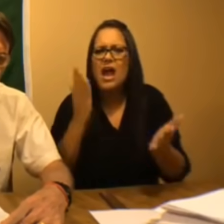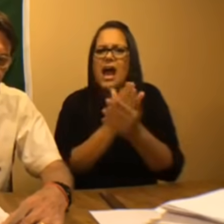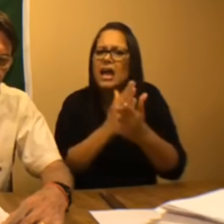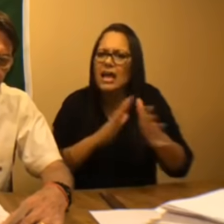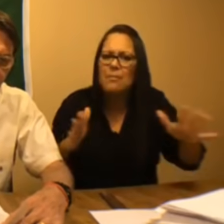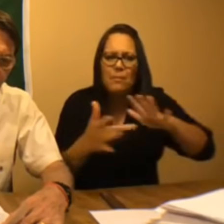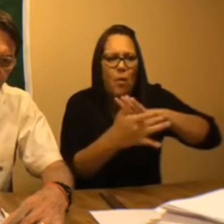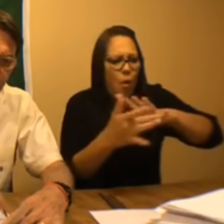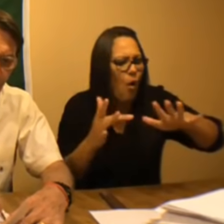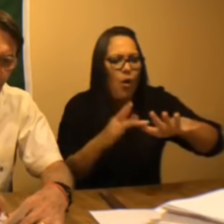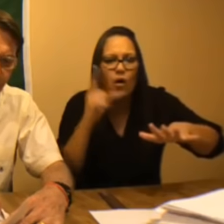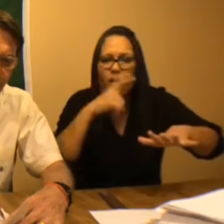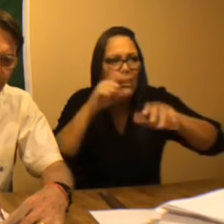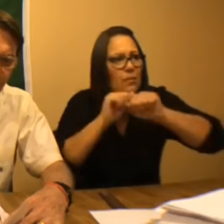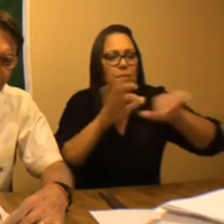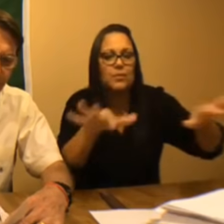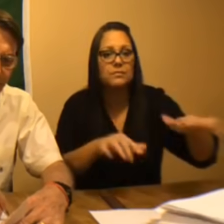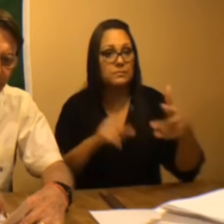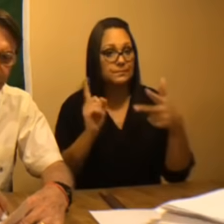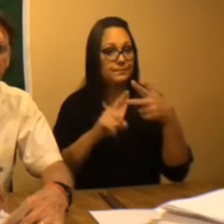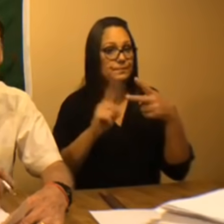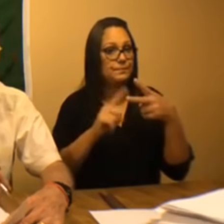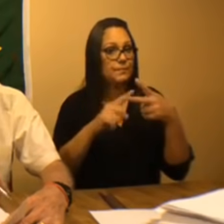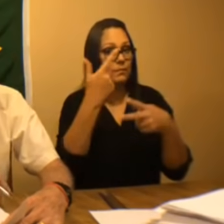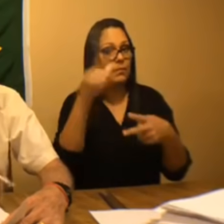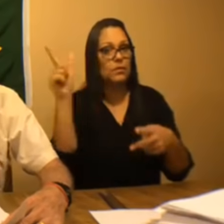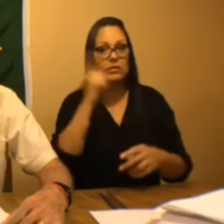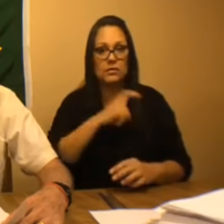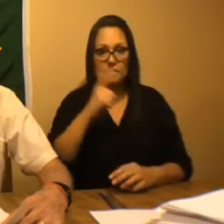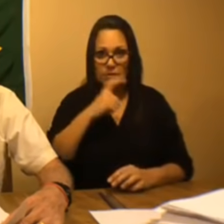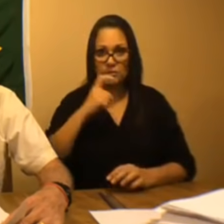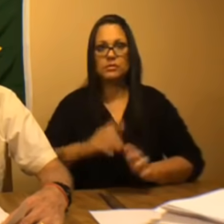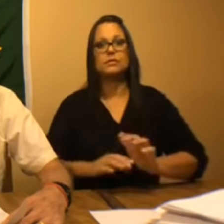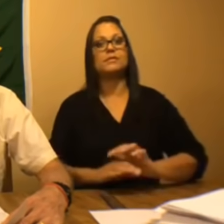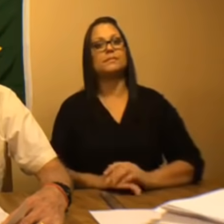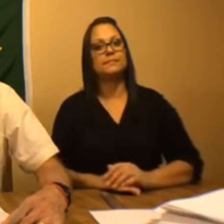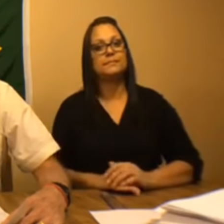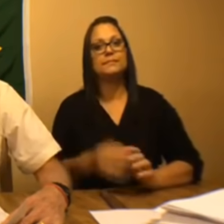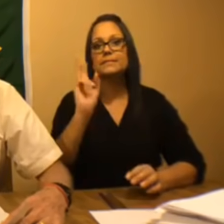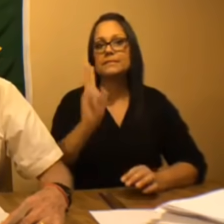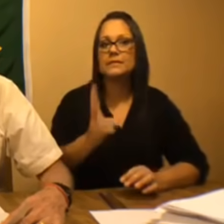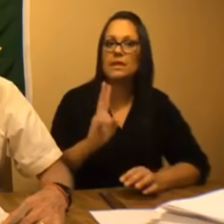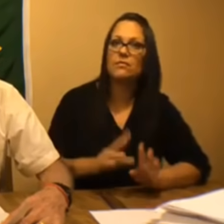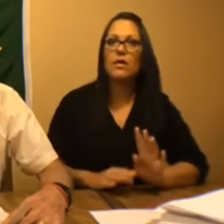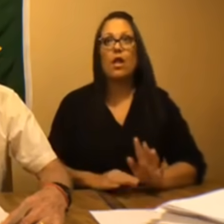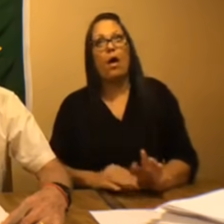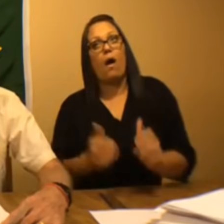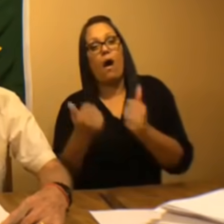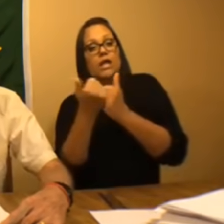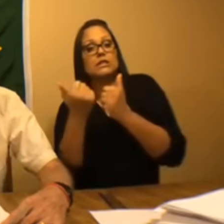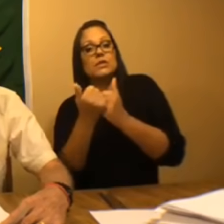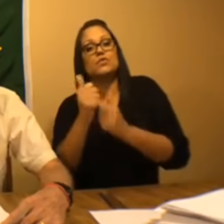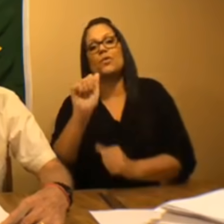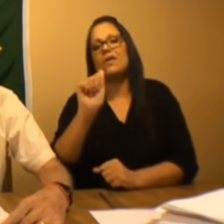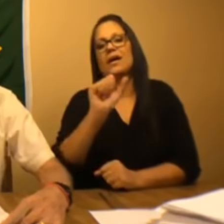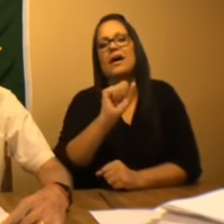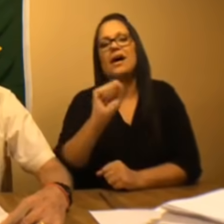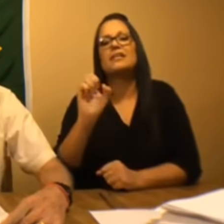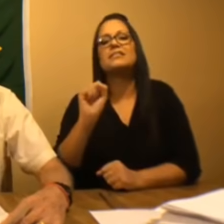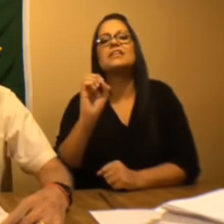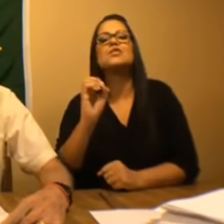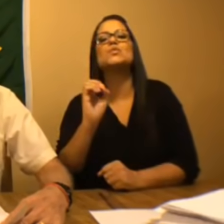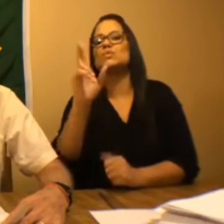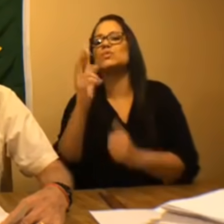news. A outra mentira também, que ele sempre bota, assessor de Bolsonaro, né, vai